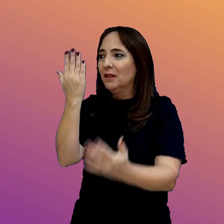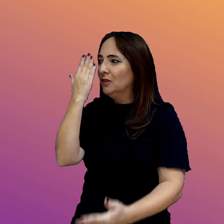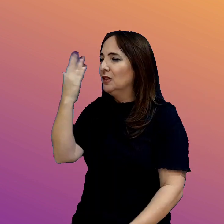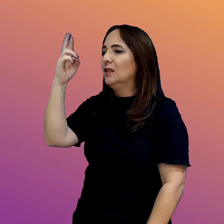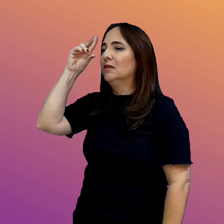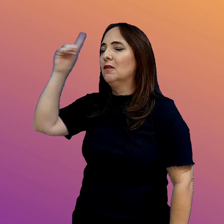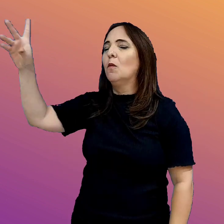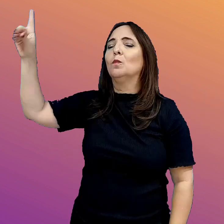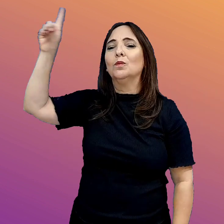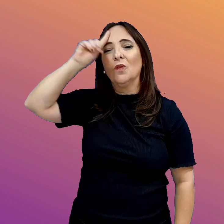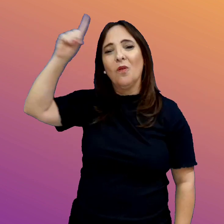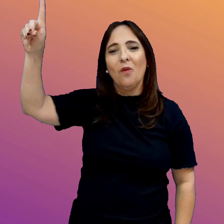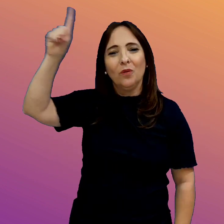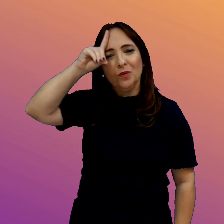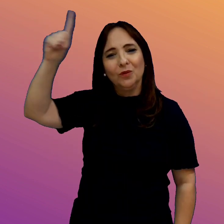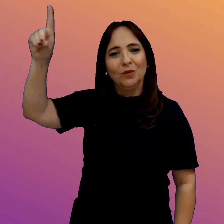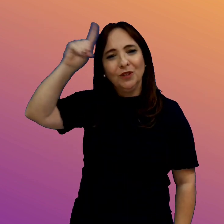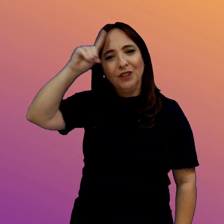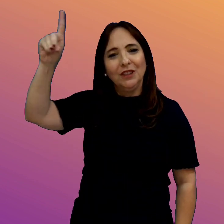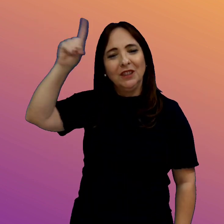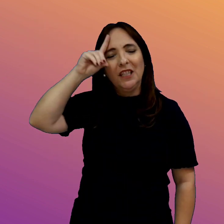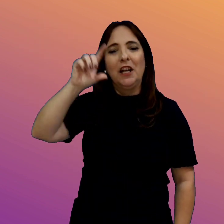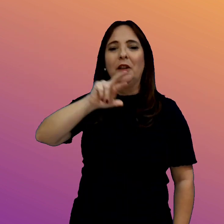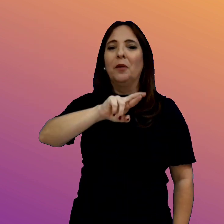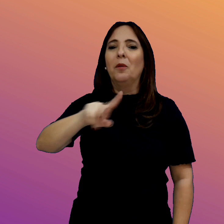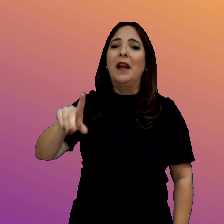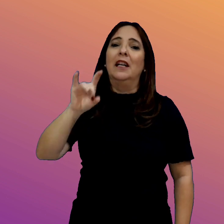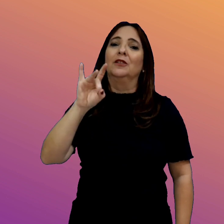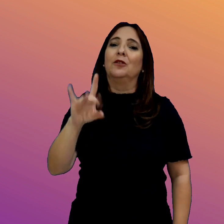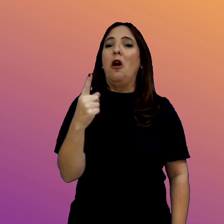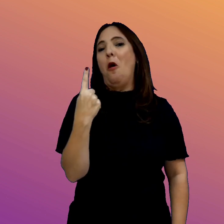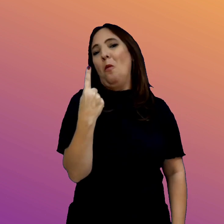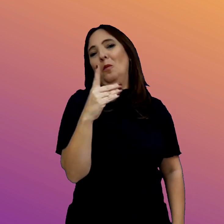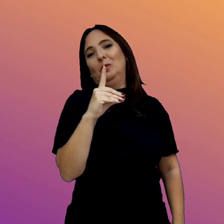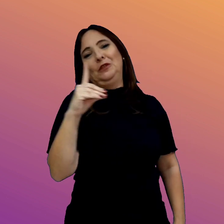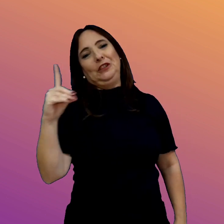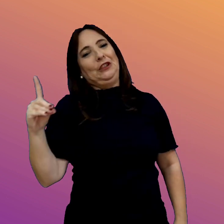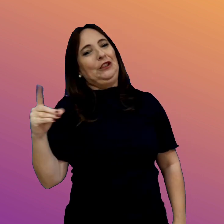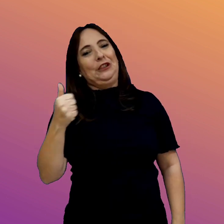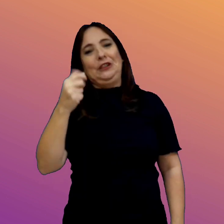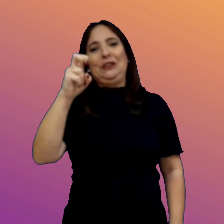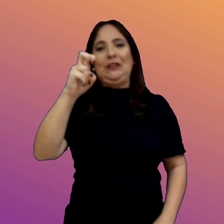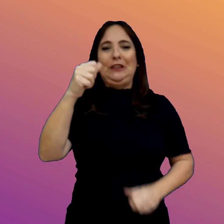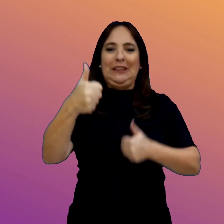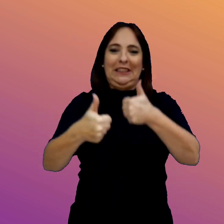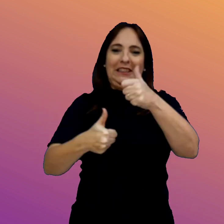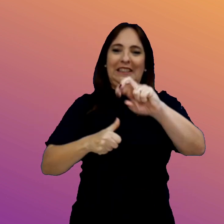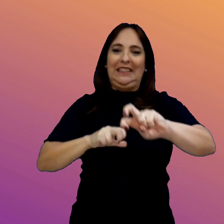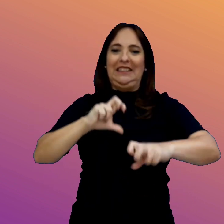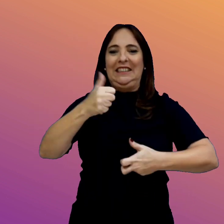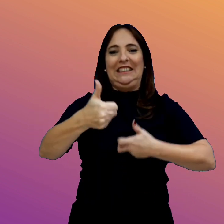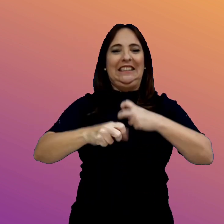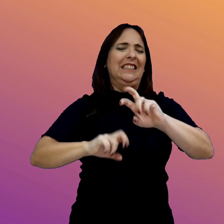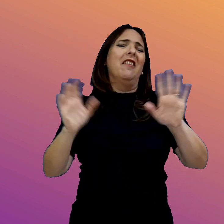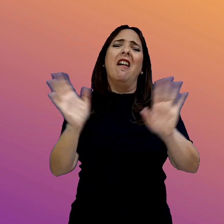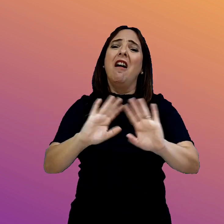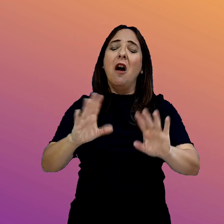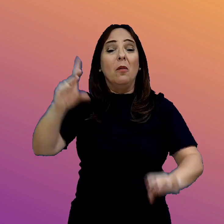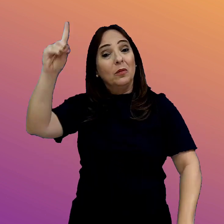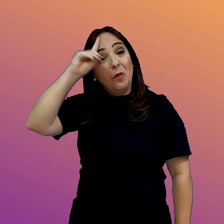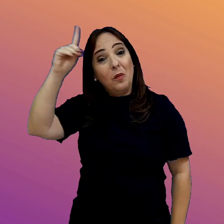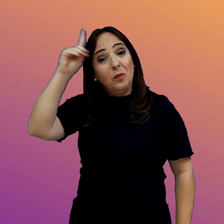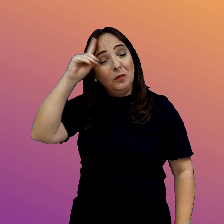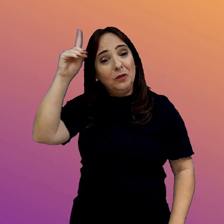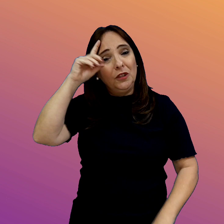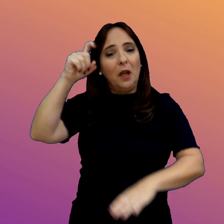não é só uma vez por semana, ou uma vez a cada 15 dias, não, todos os dias, separe um momento de oração,